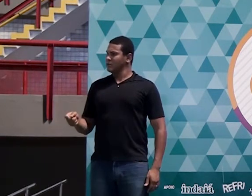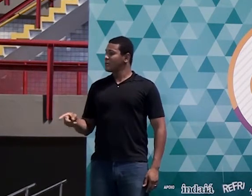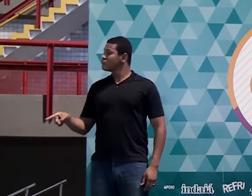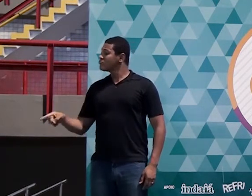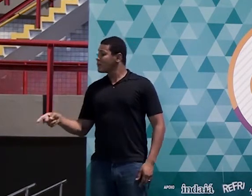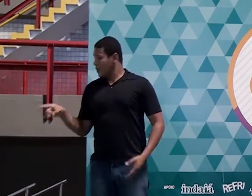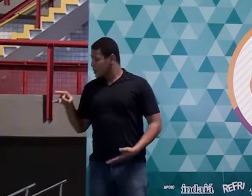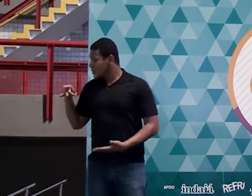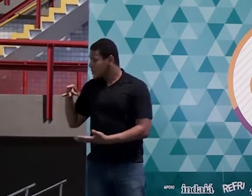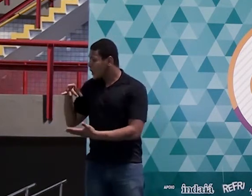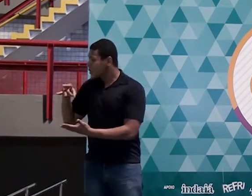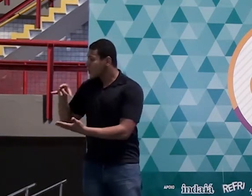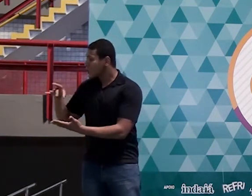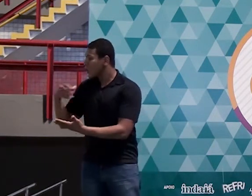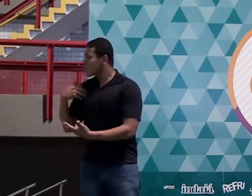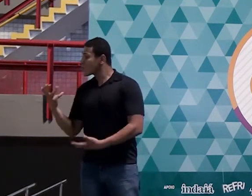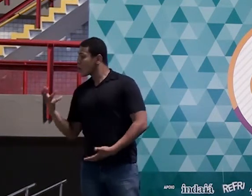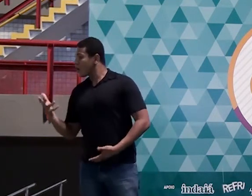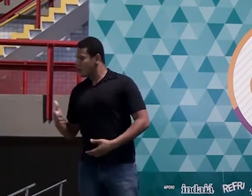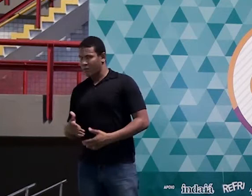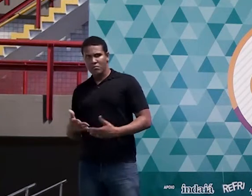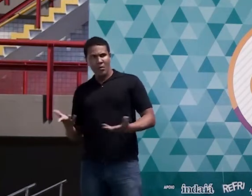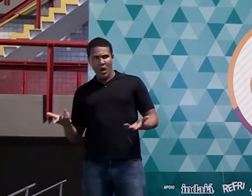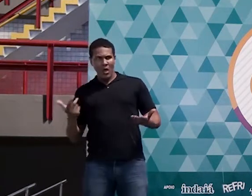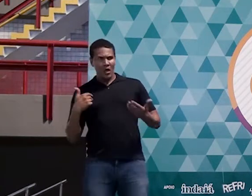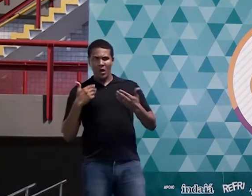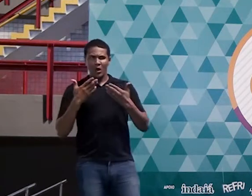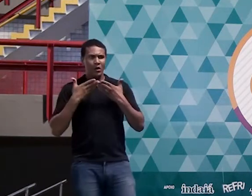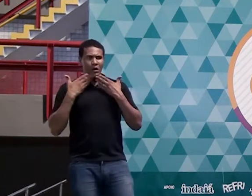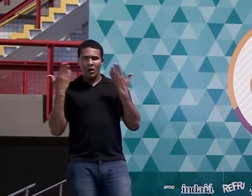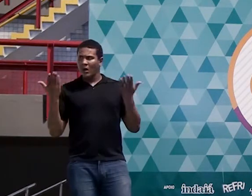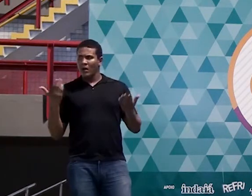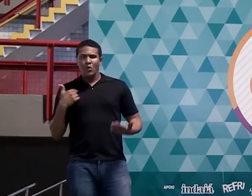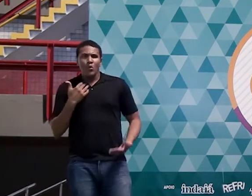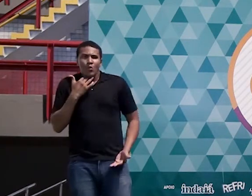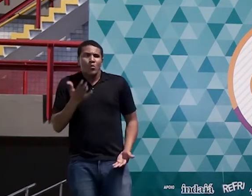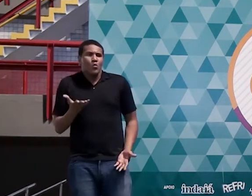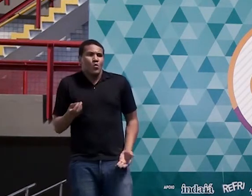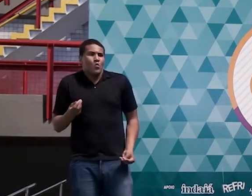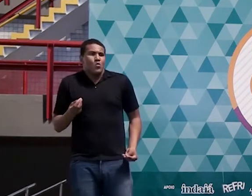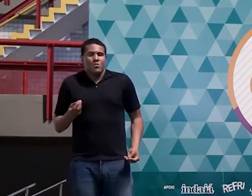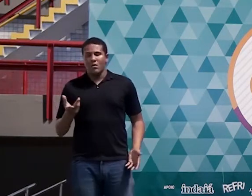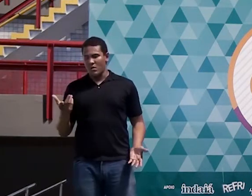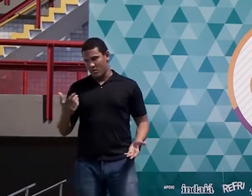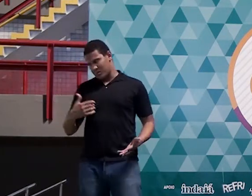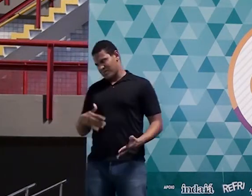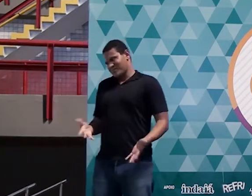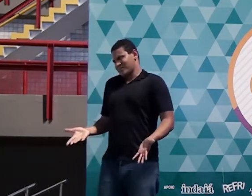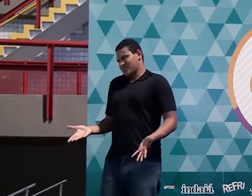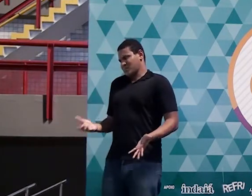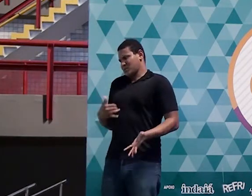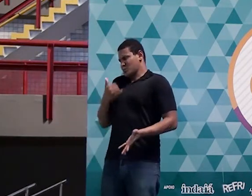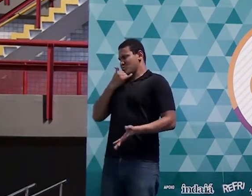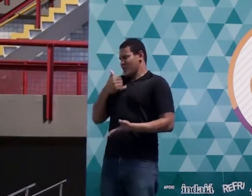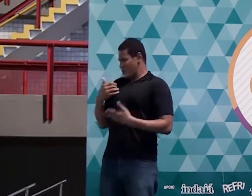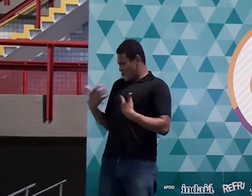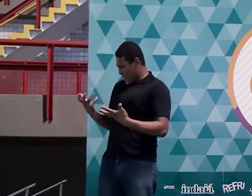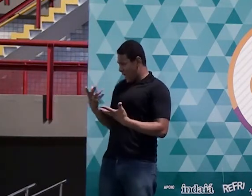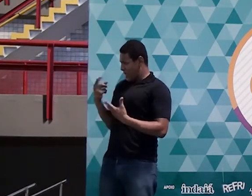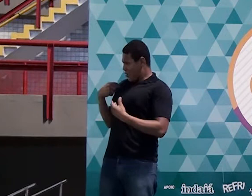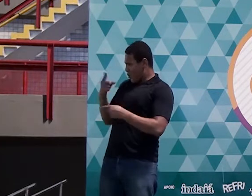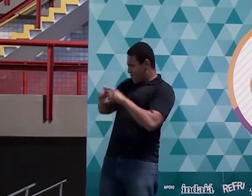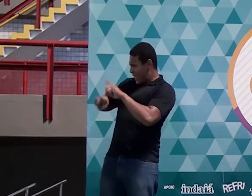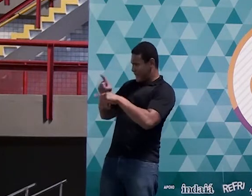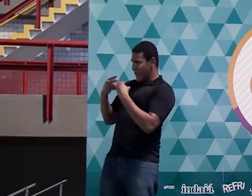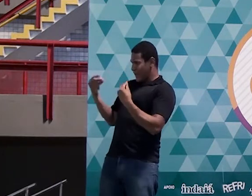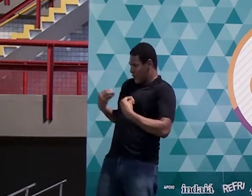minha semente. Ah, disse, meu amigo, mas eu não tinha semente. Aí eu não posso fazer nada não, tio. Você quer que eu lhe dê a semente? Eu lhe dei as ferramentas para